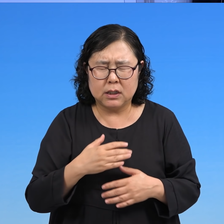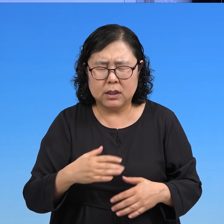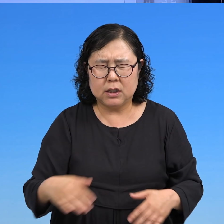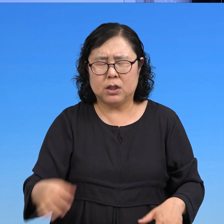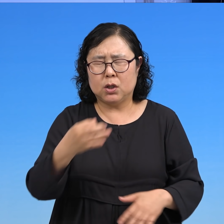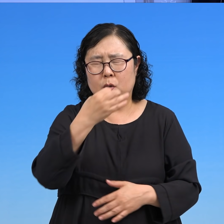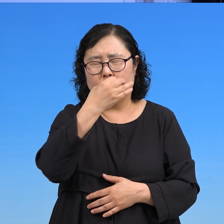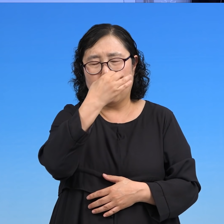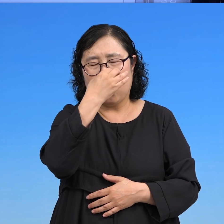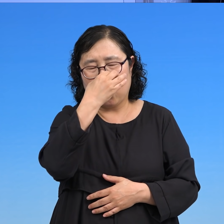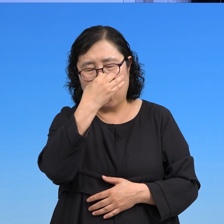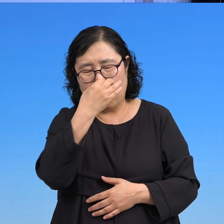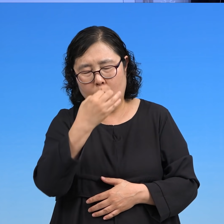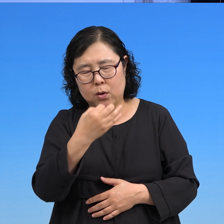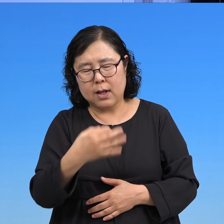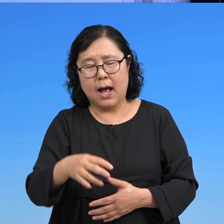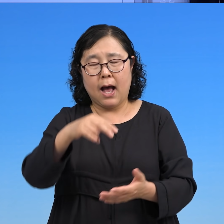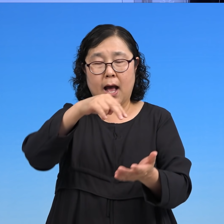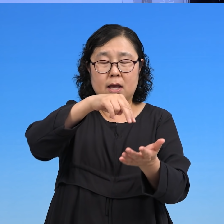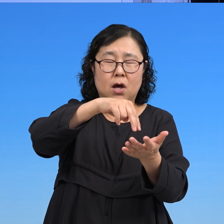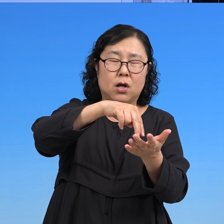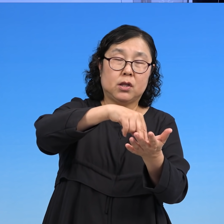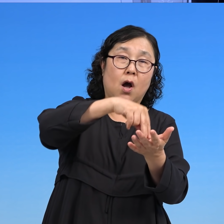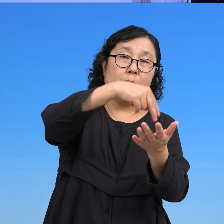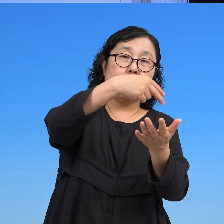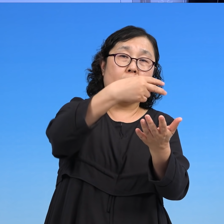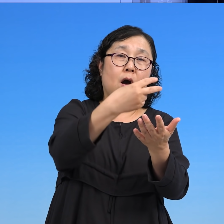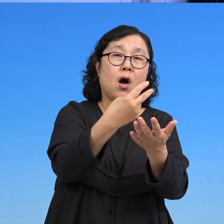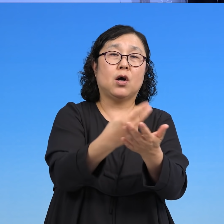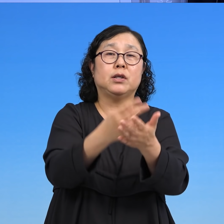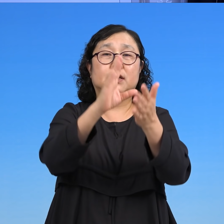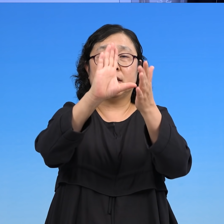지치고 고나여 넘어질 때면